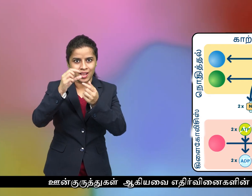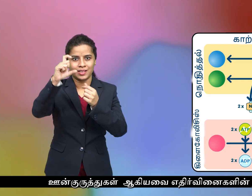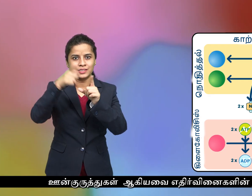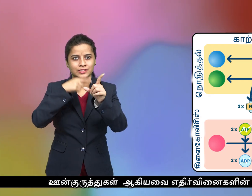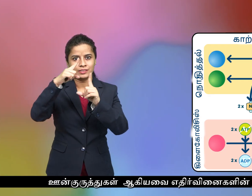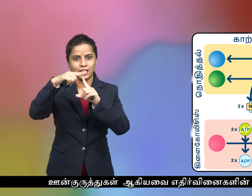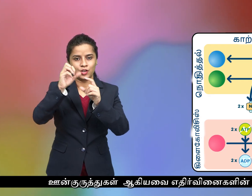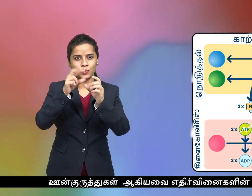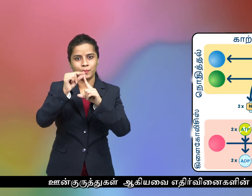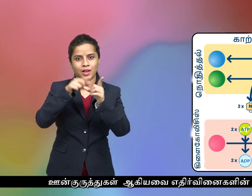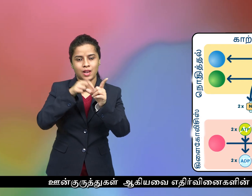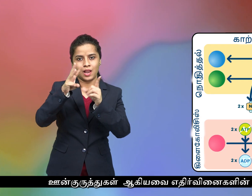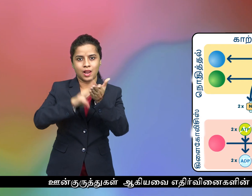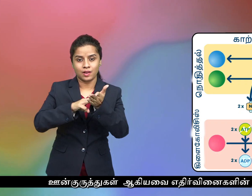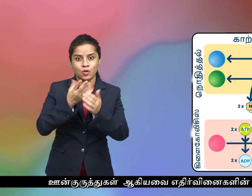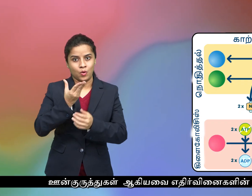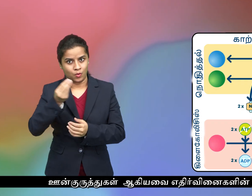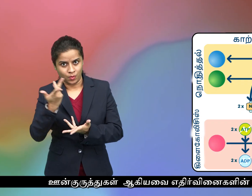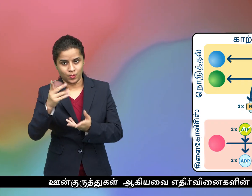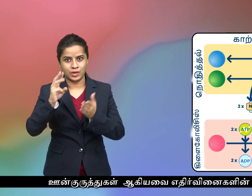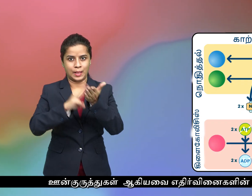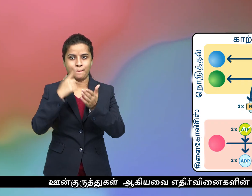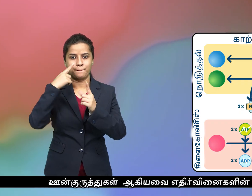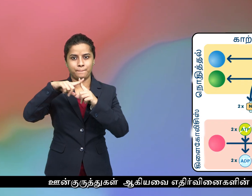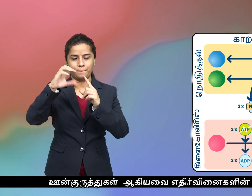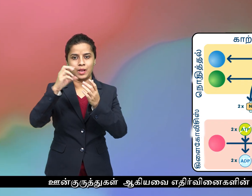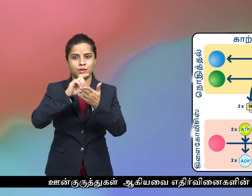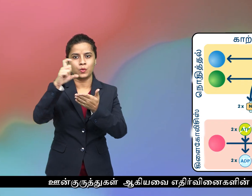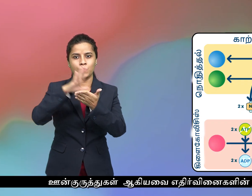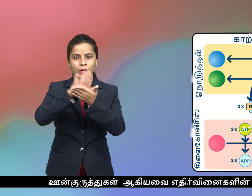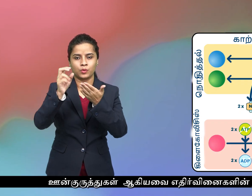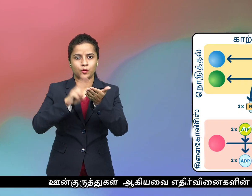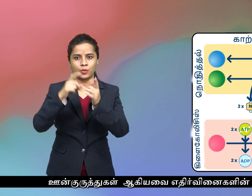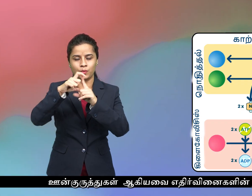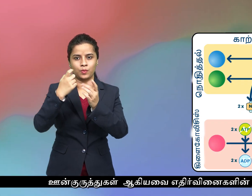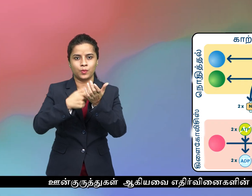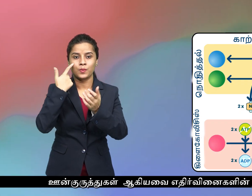ஊன்குருத்துகள் ஆகியவை எதிர்வினைகளின் தளங்களாகும்.